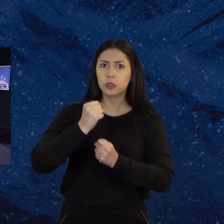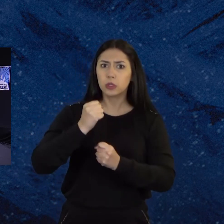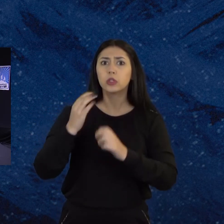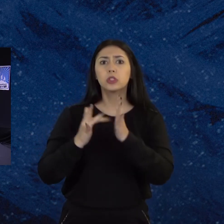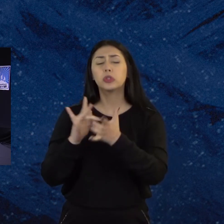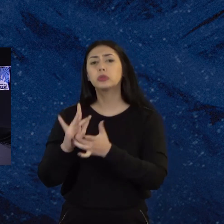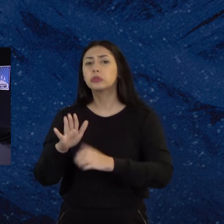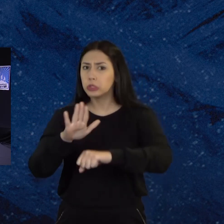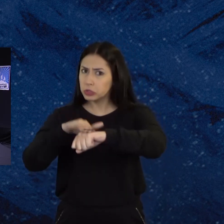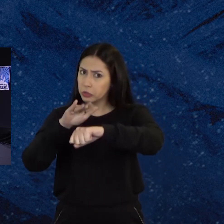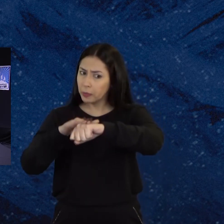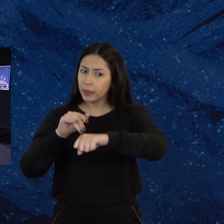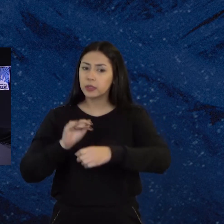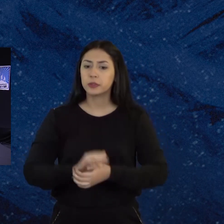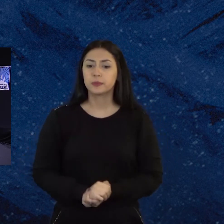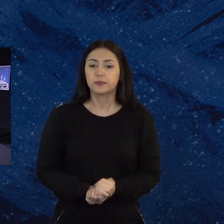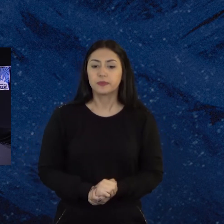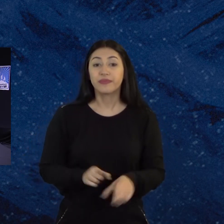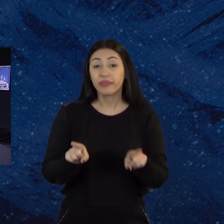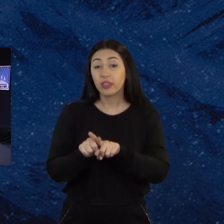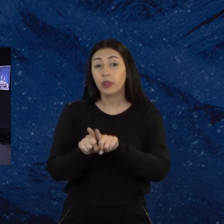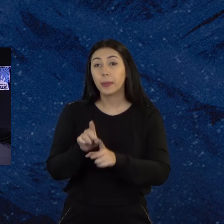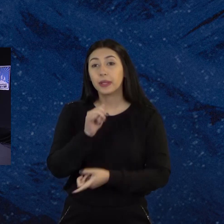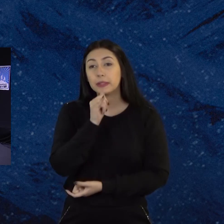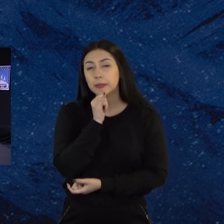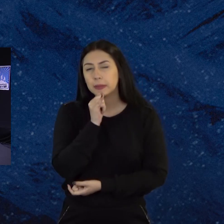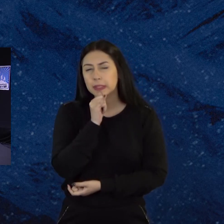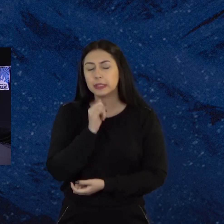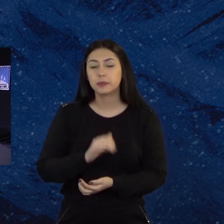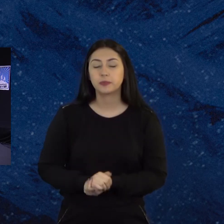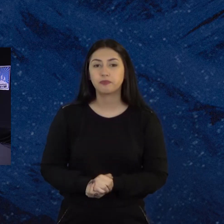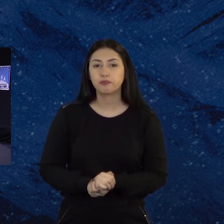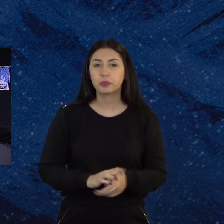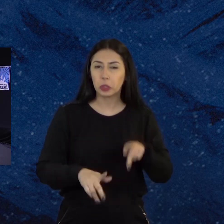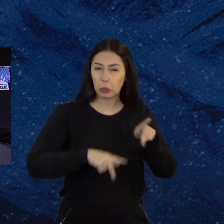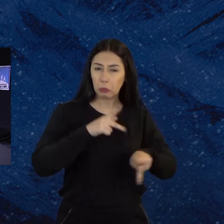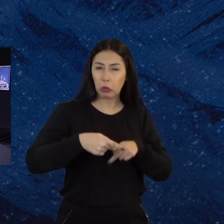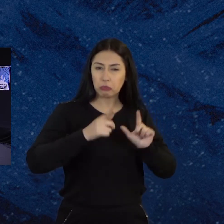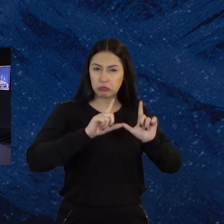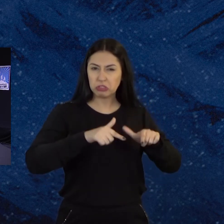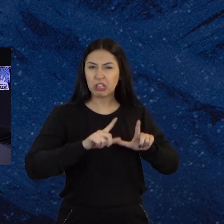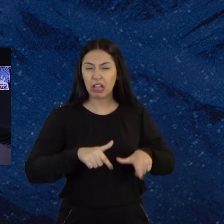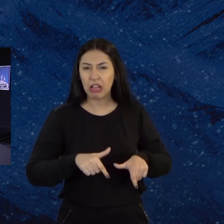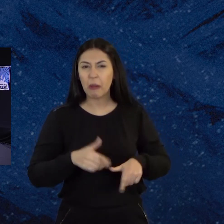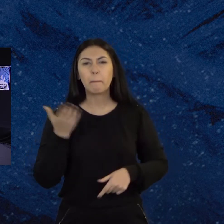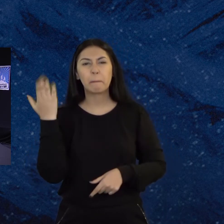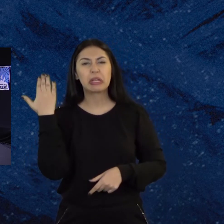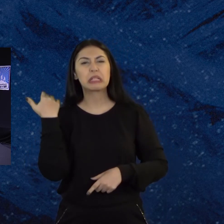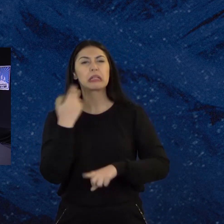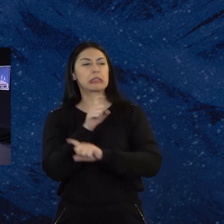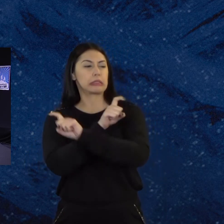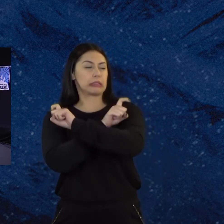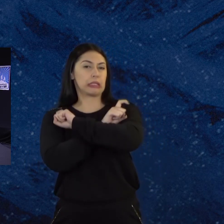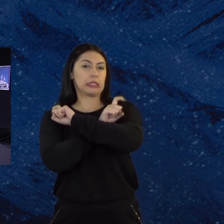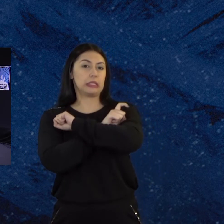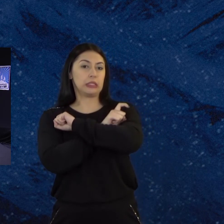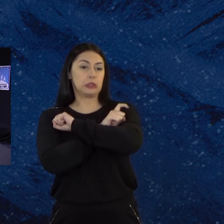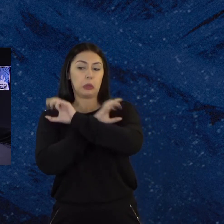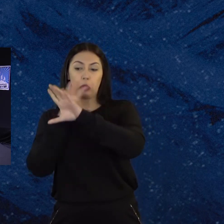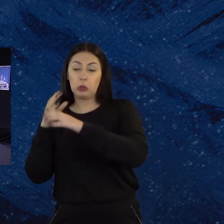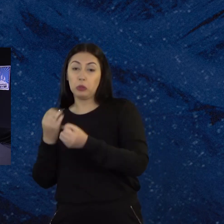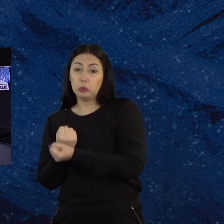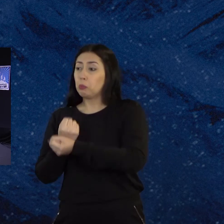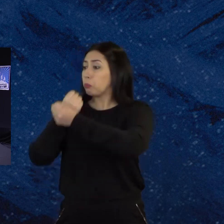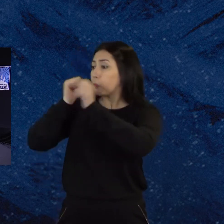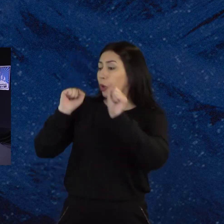Ele. Outro exemplo bem legal, né? Ali o povo de Israel saíram do Egito, mas estavam acostumados com os